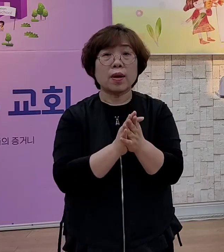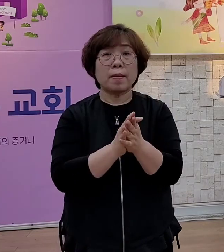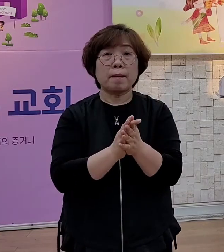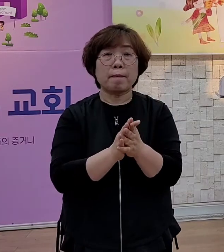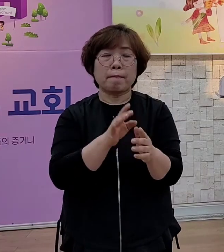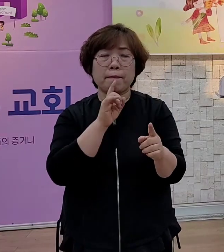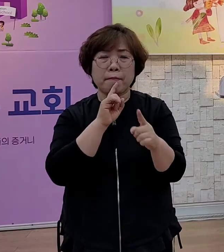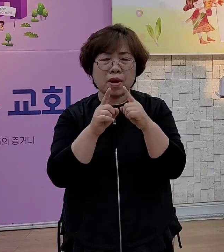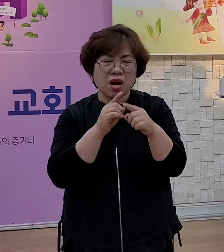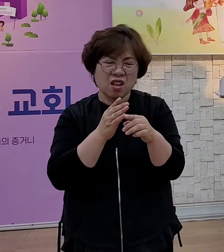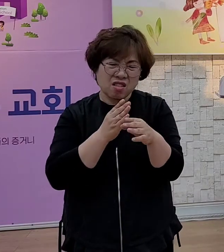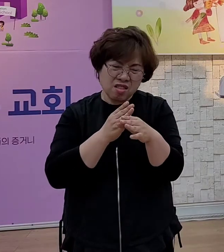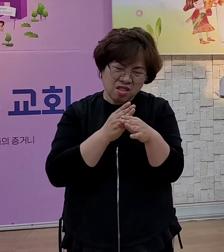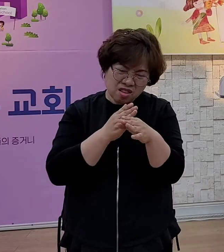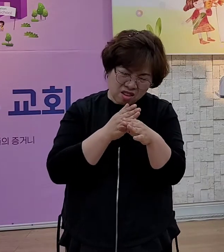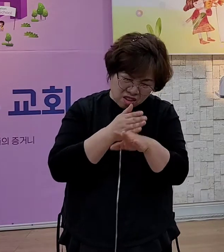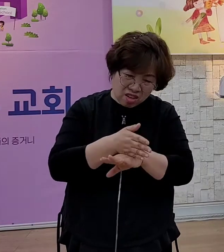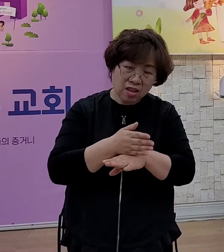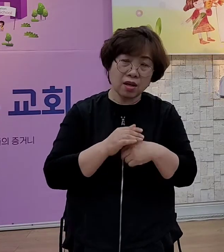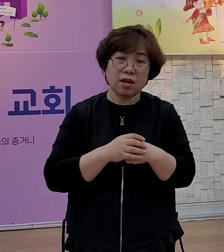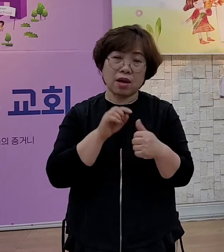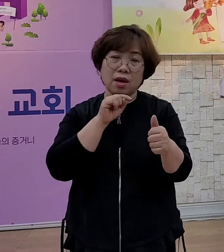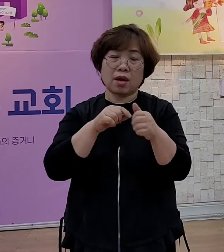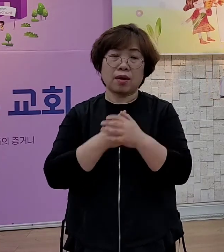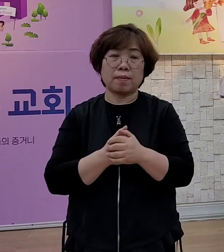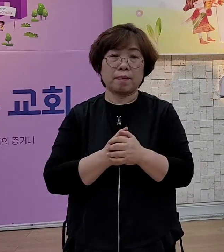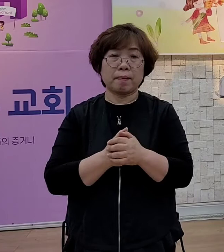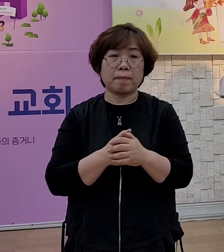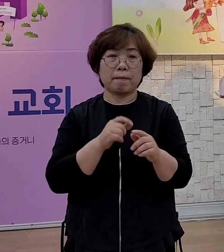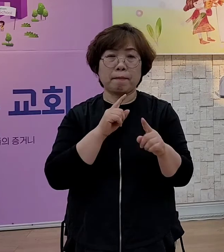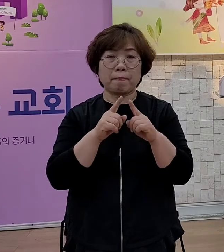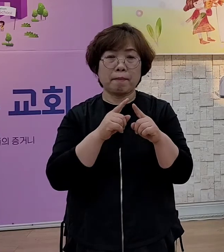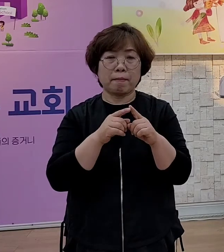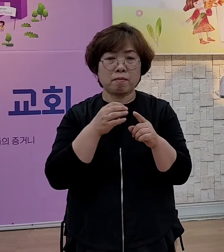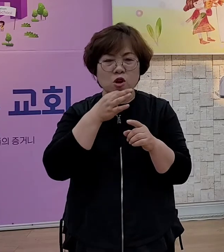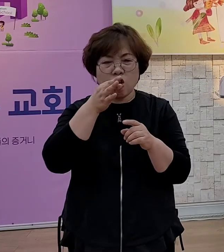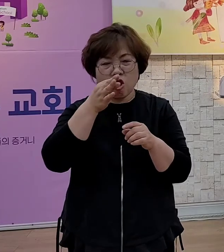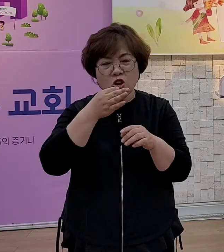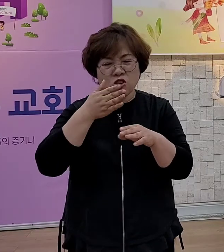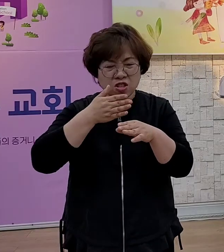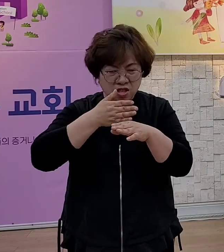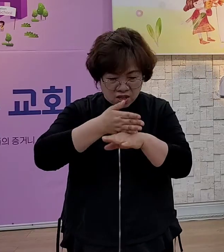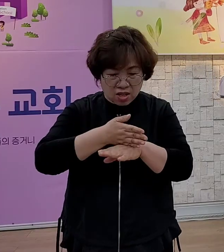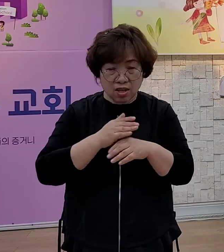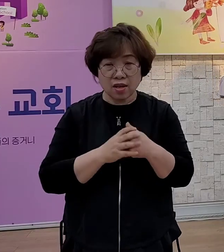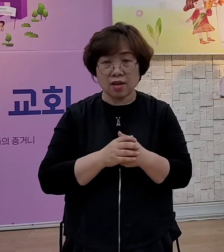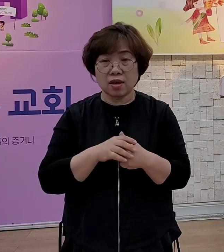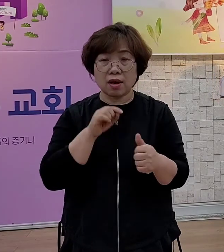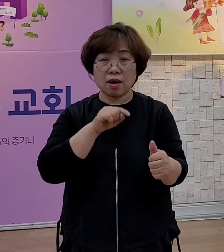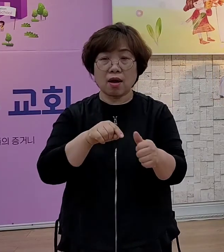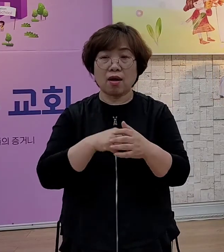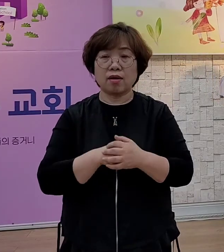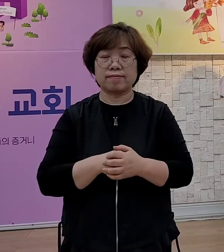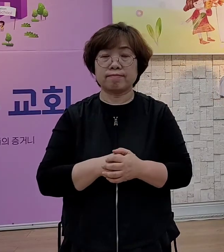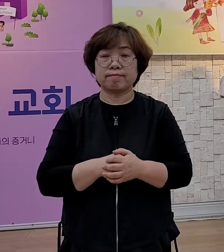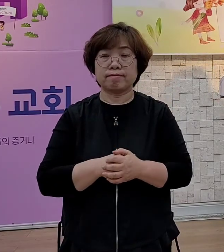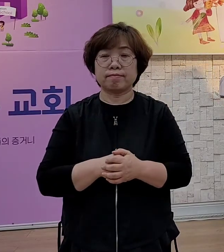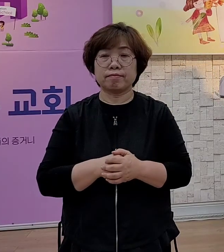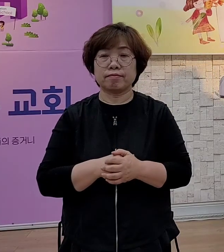말하기를 더디하라. 이렇게 말하기를 더디하라. 이렇게 되어 있잖아요. 여러분